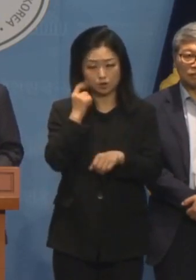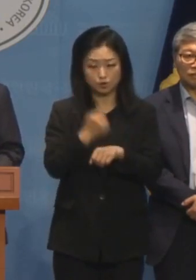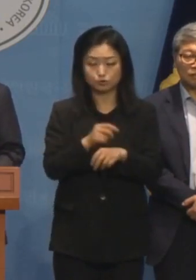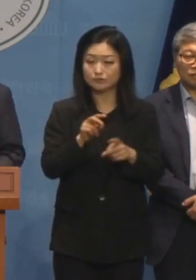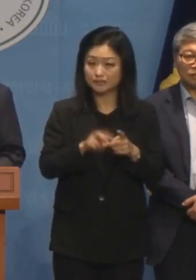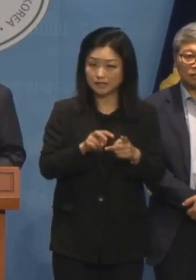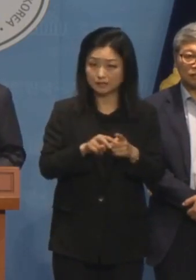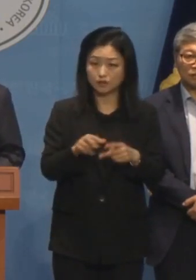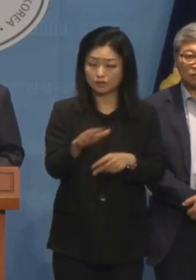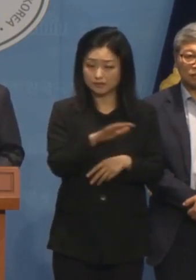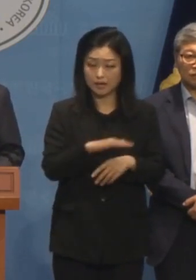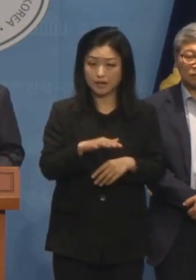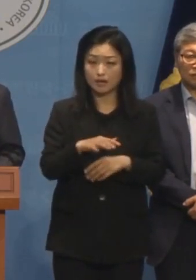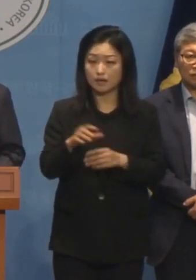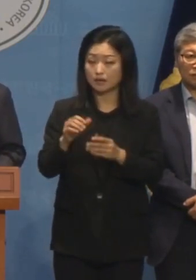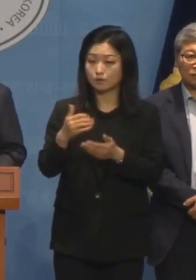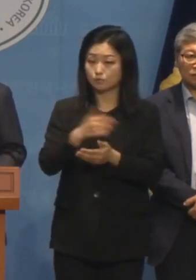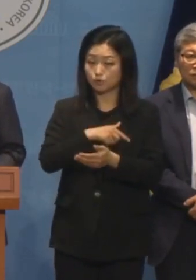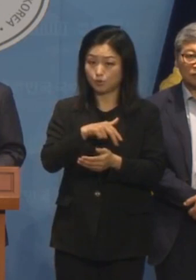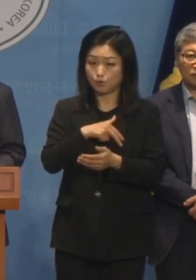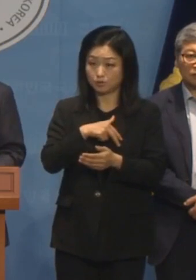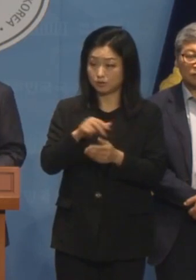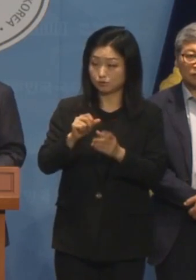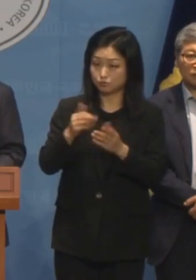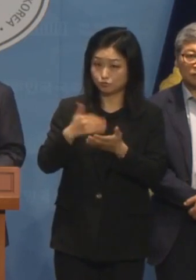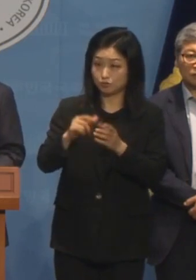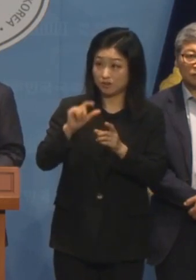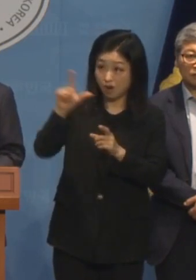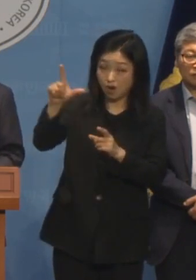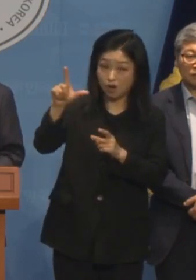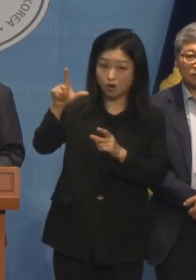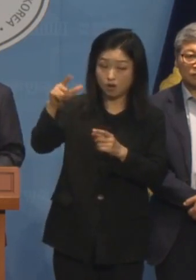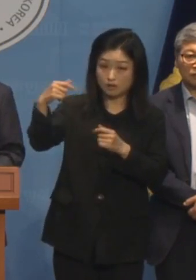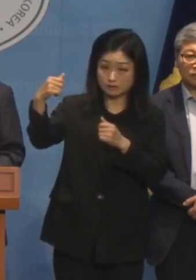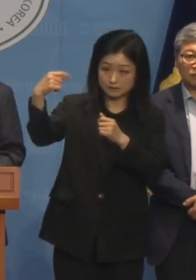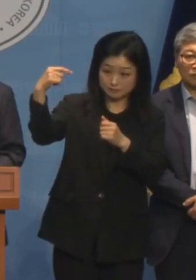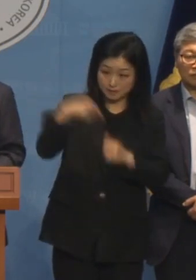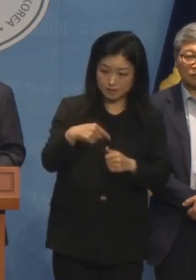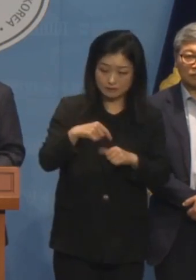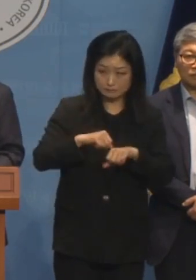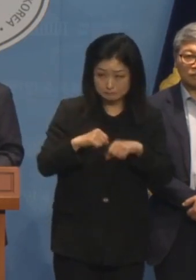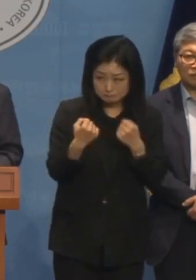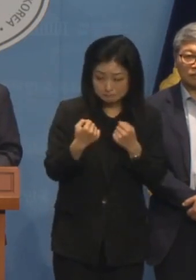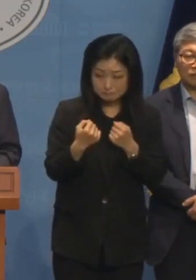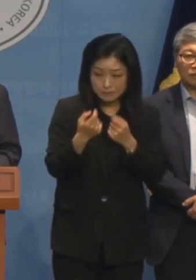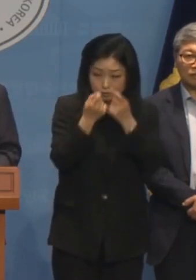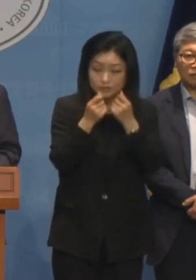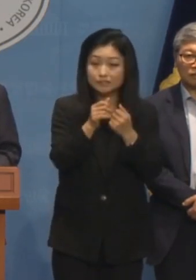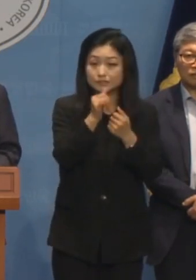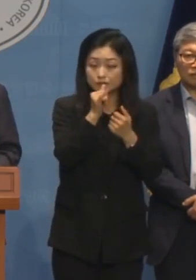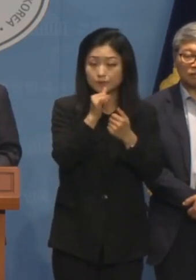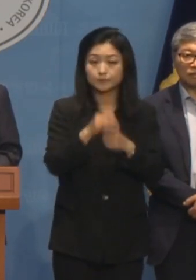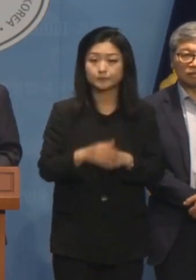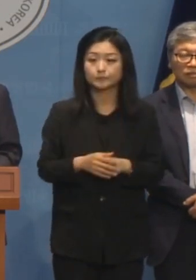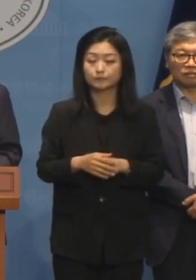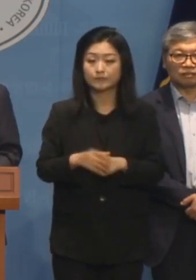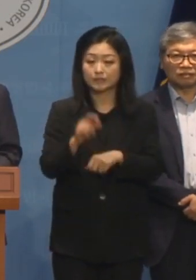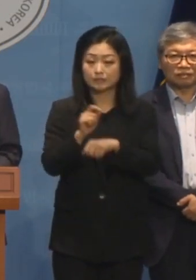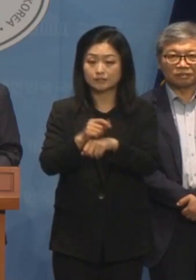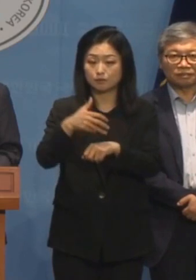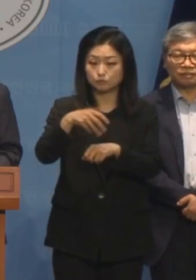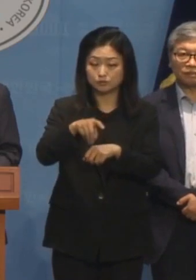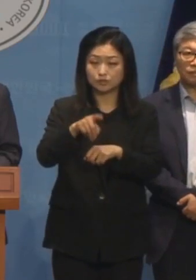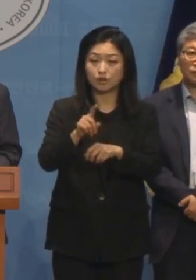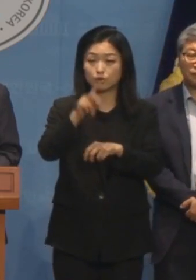국가교육발전연구센터조차 다수파의 요구대로 움직인다는 의혹을 받고 있습니다. 전문위 공동위원장이 사무처 고위